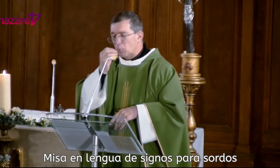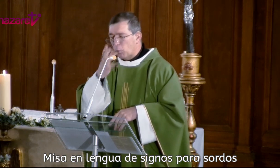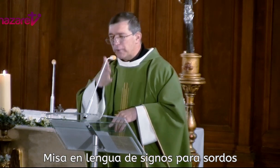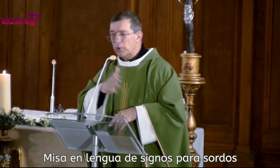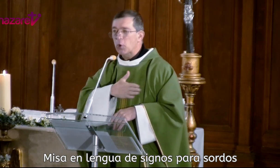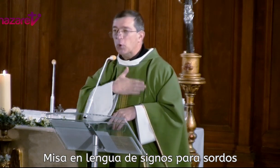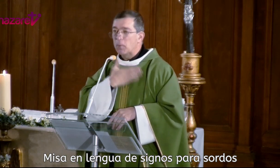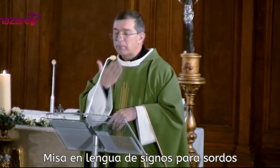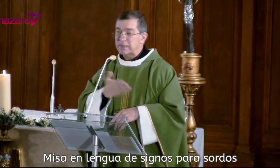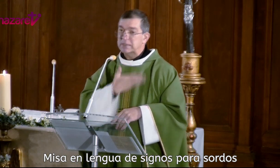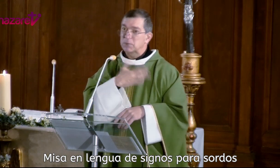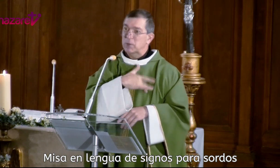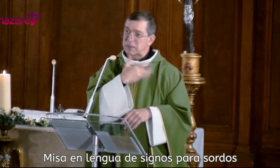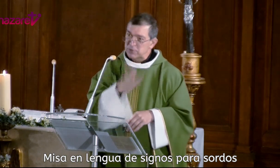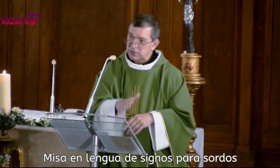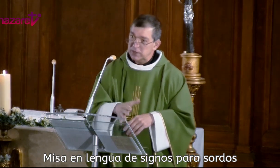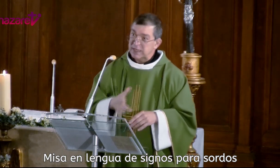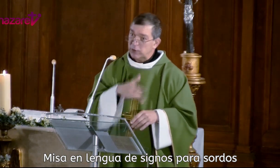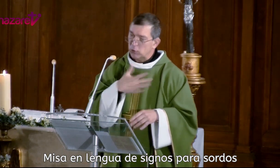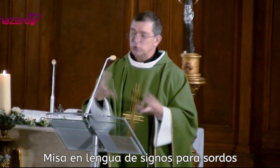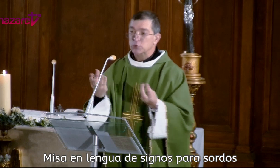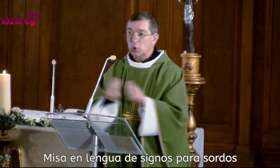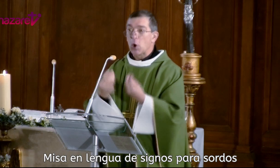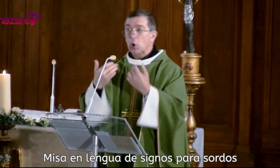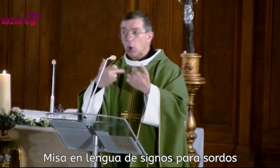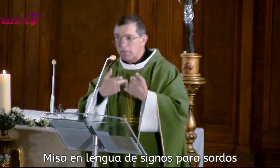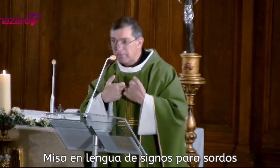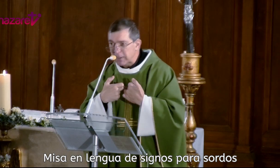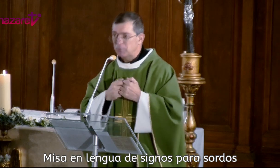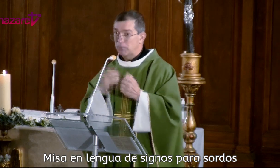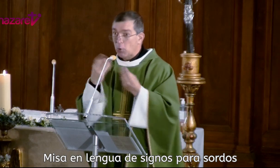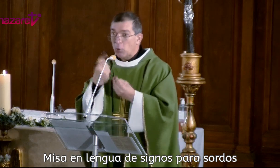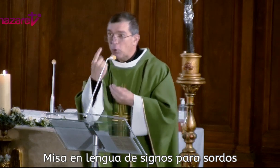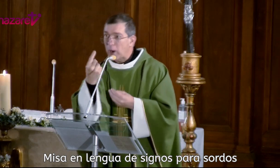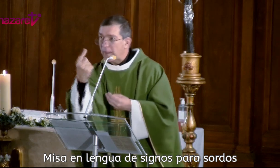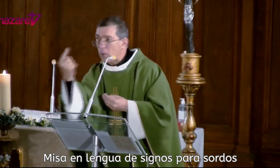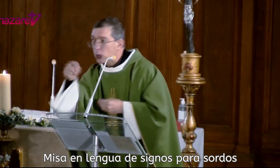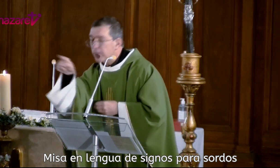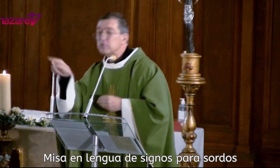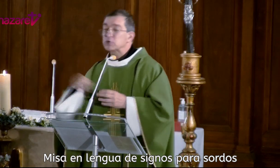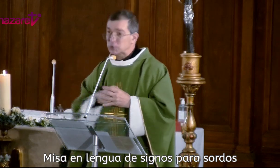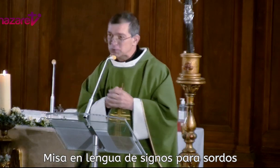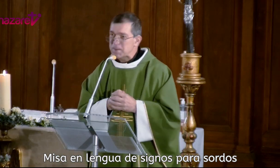bueno, compasivo y misericordioso conmigo, con cada uno de vosotros.